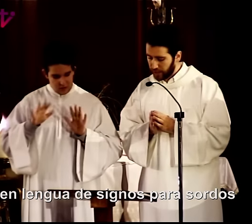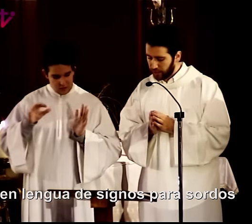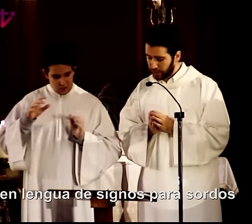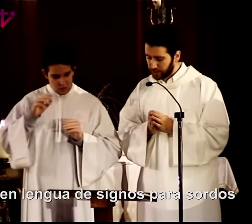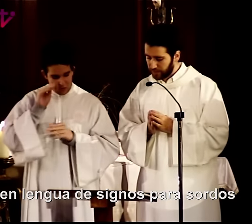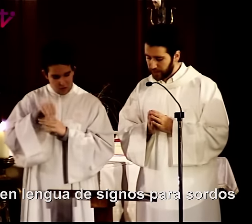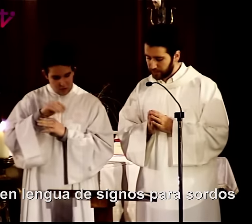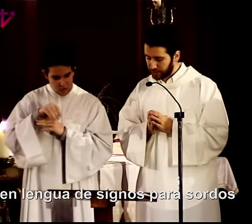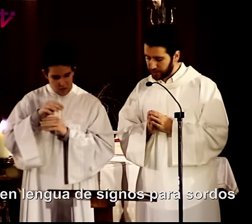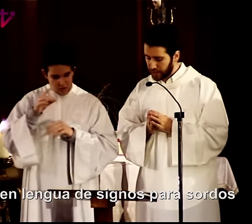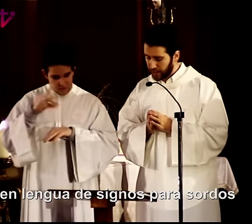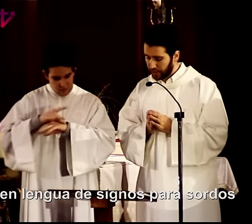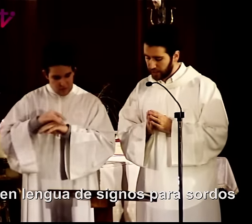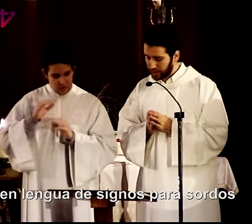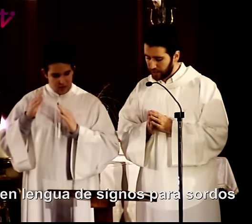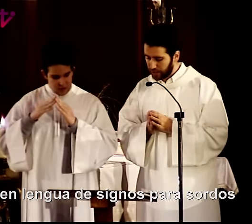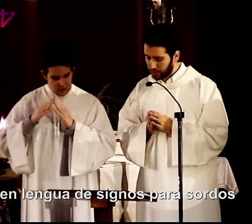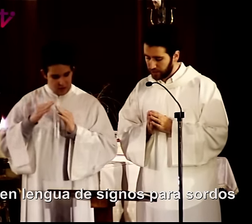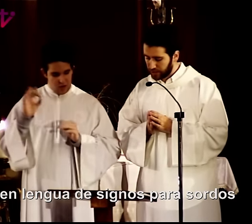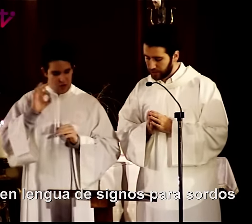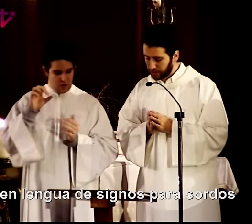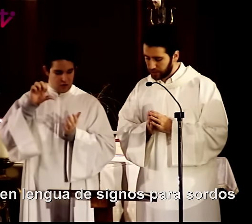de los enfermos, en casa o en los centros